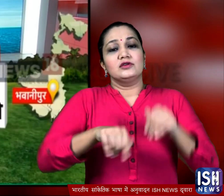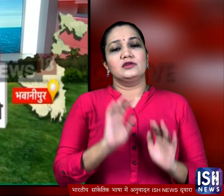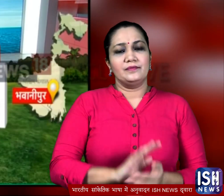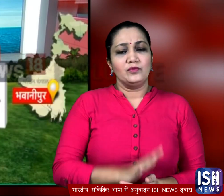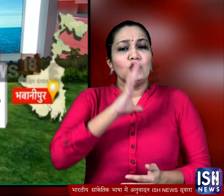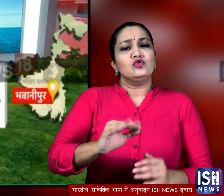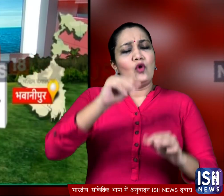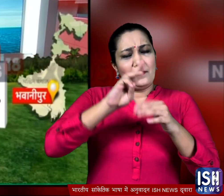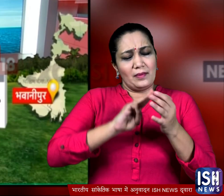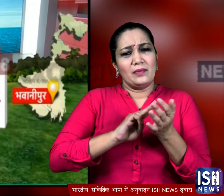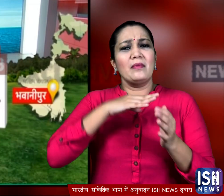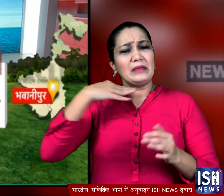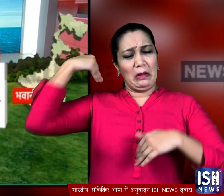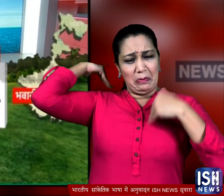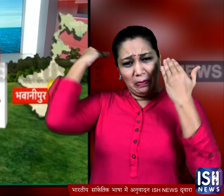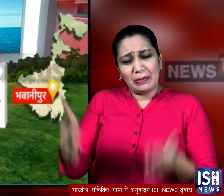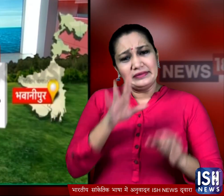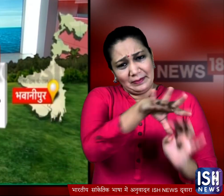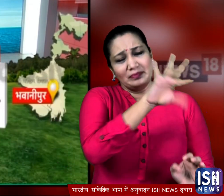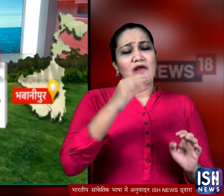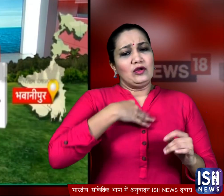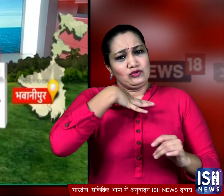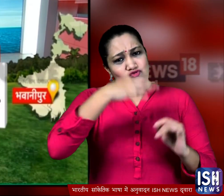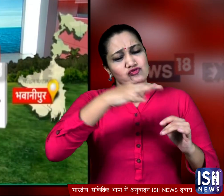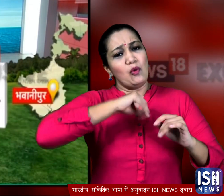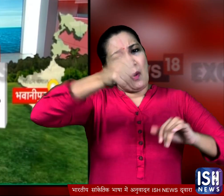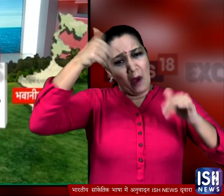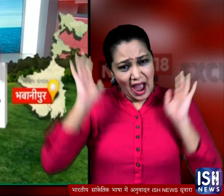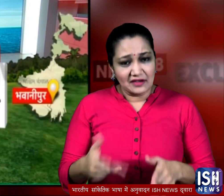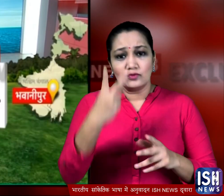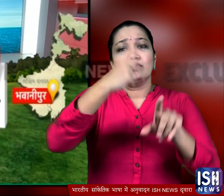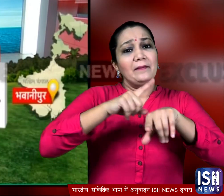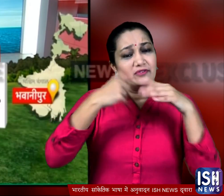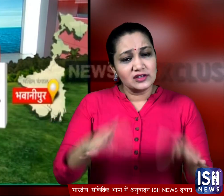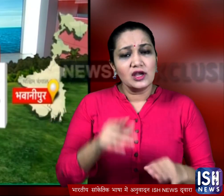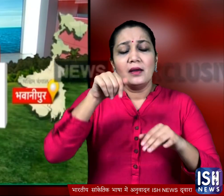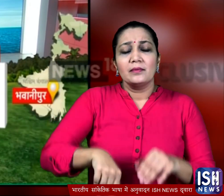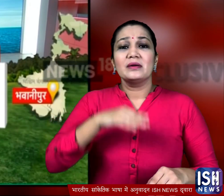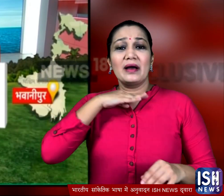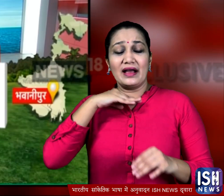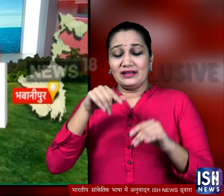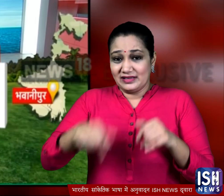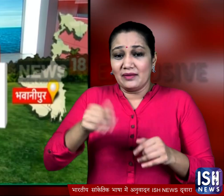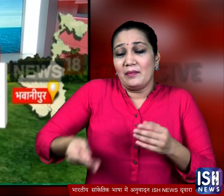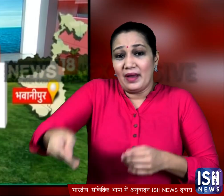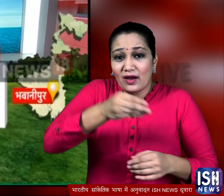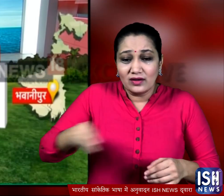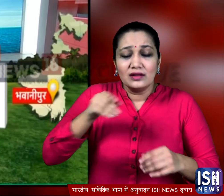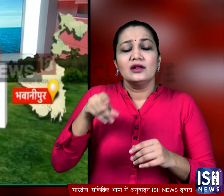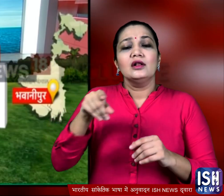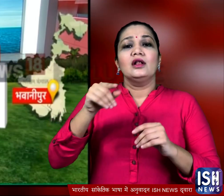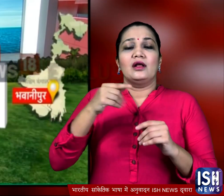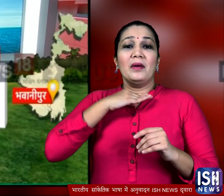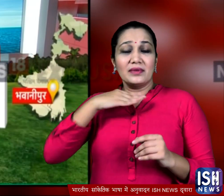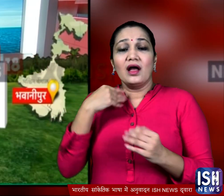सीट ममता बनर्जी की पारंपरिक सीट रही है और वो वहां से 2 बार चुनाव जीत चुकी हैं। हालांकि इस बार बंगाल विधानसभा में